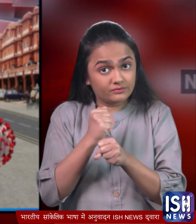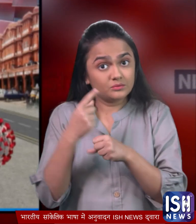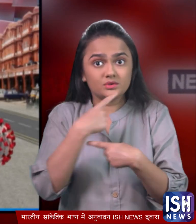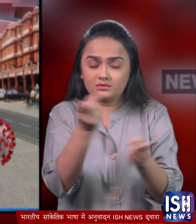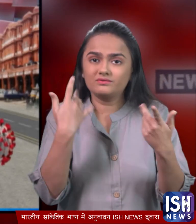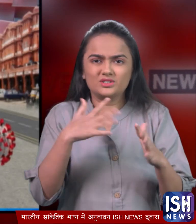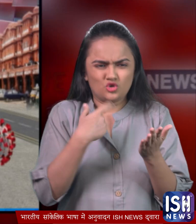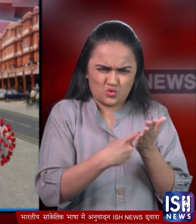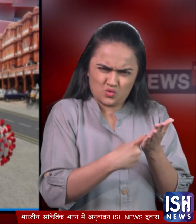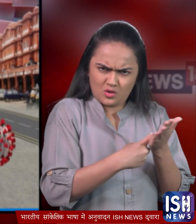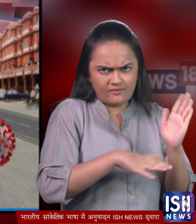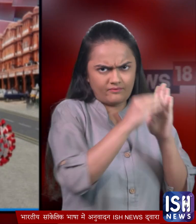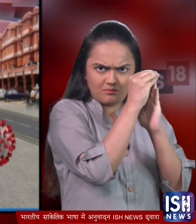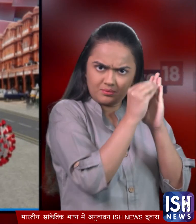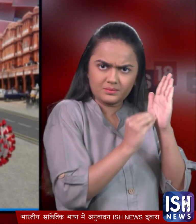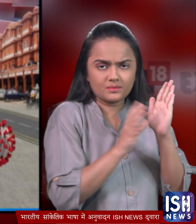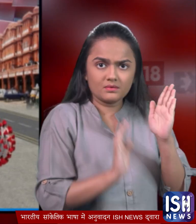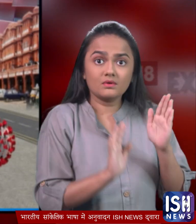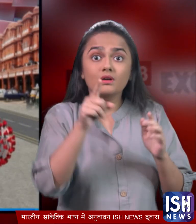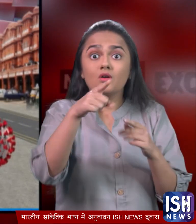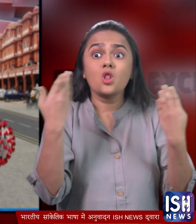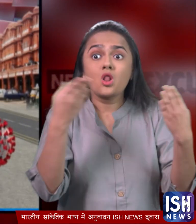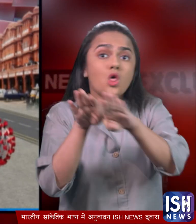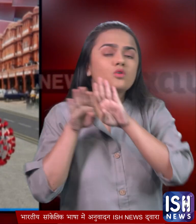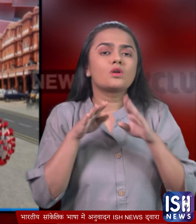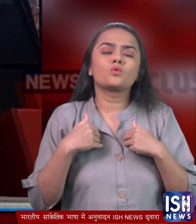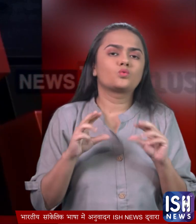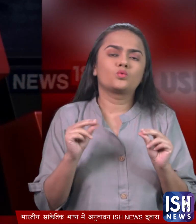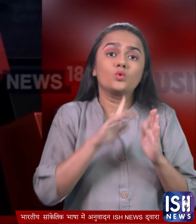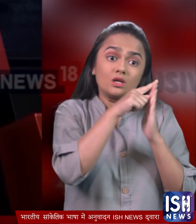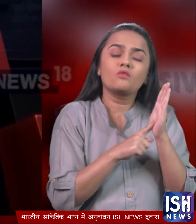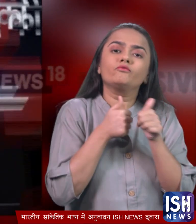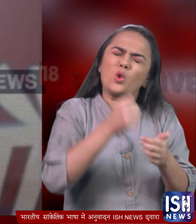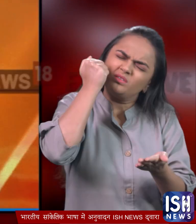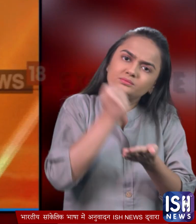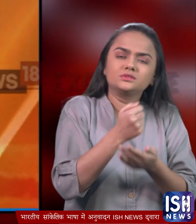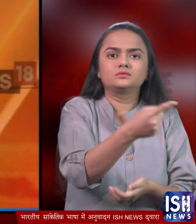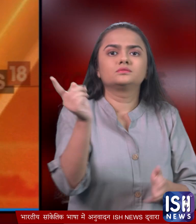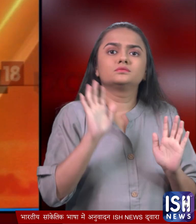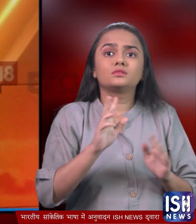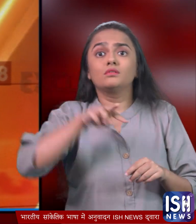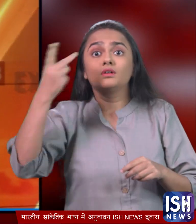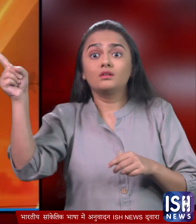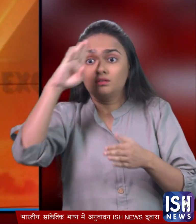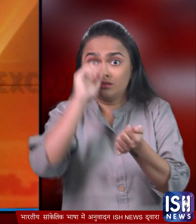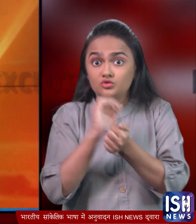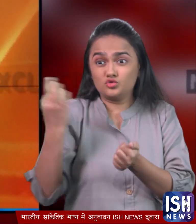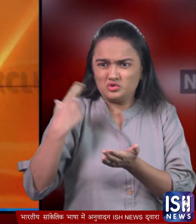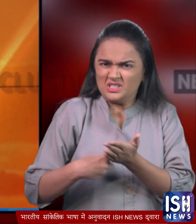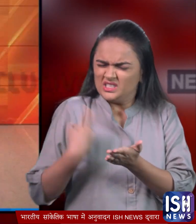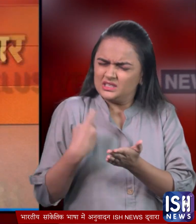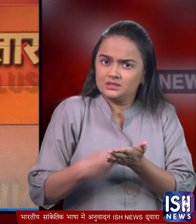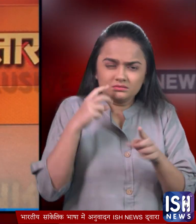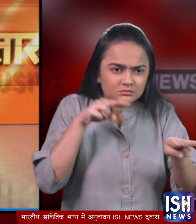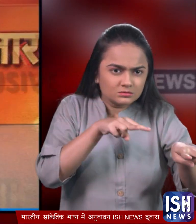सरकार ने साफ किया कि तमाम पाबंदियों के बावजूद राज्य में लॉकडाउन नहीं लगाया जाएगा। बिहार में जहां एक तरफ पुलिस नई पाबंदियों को सख्ती से